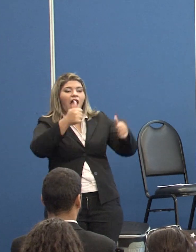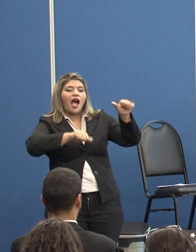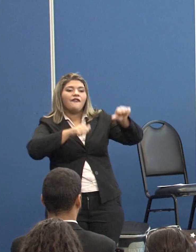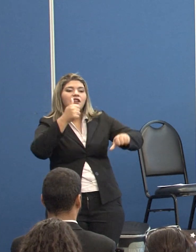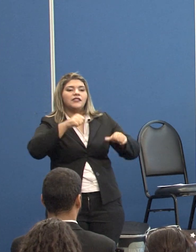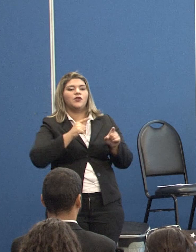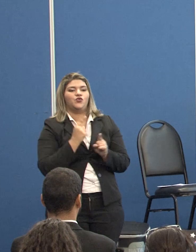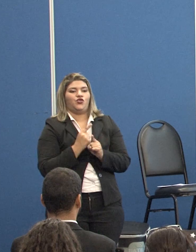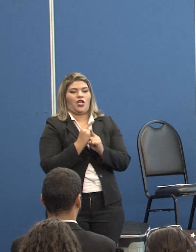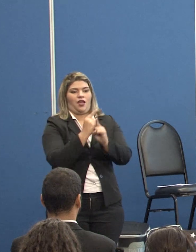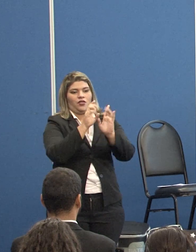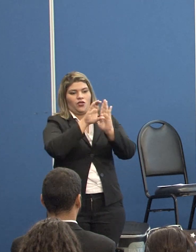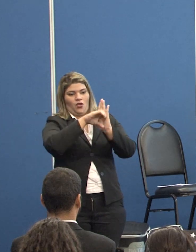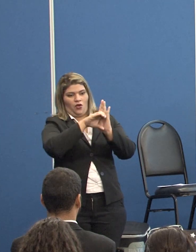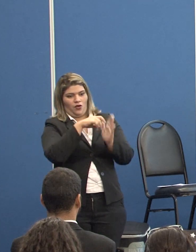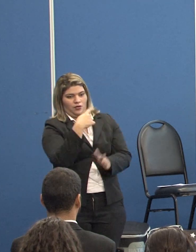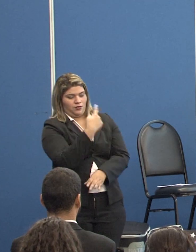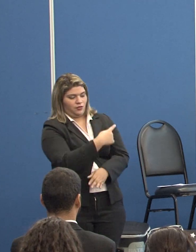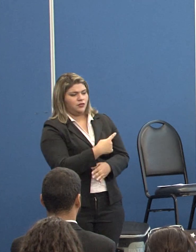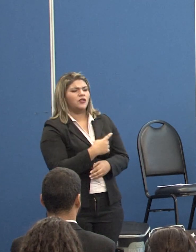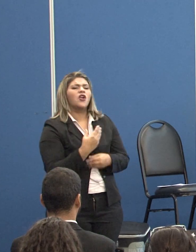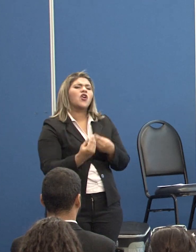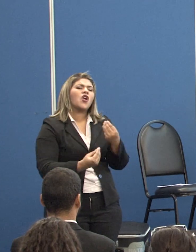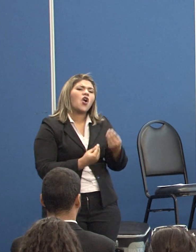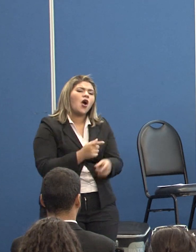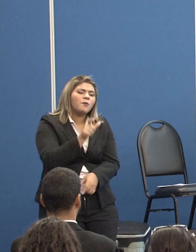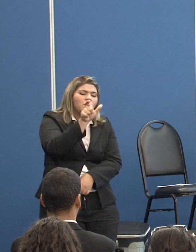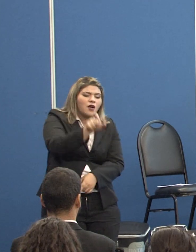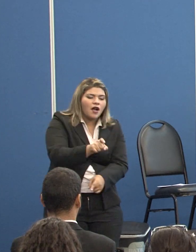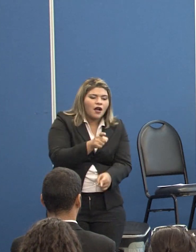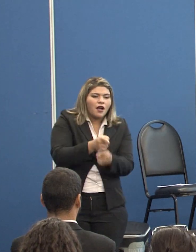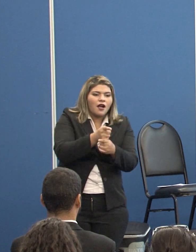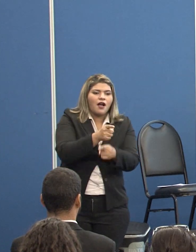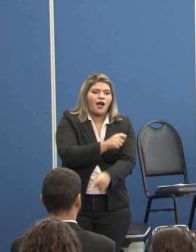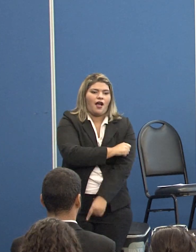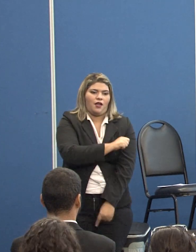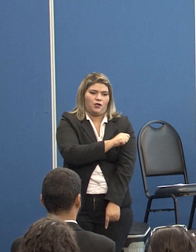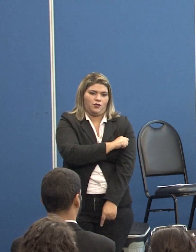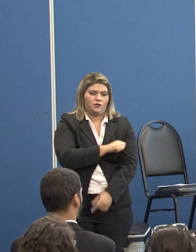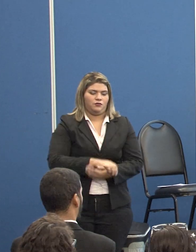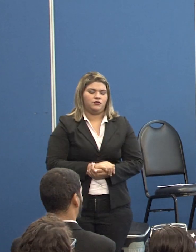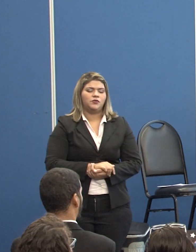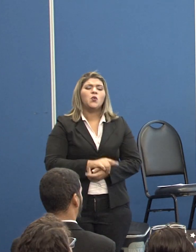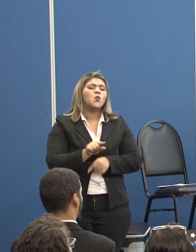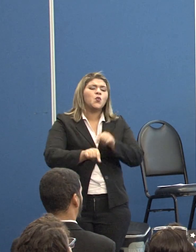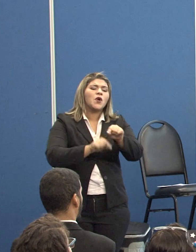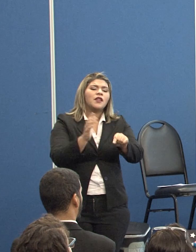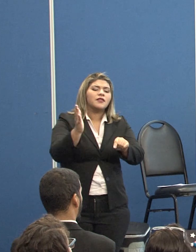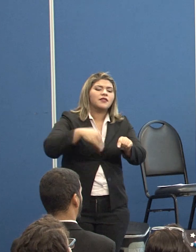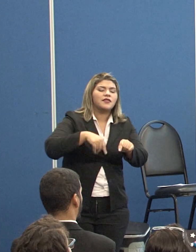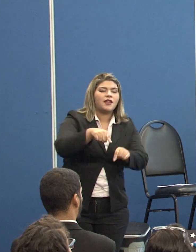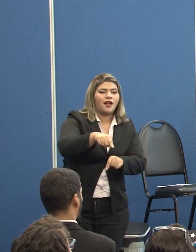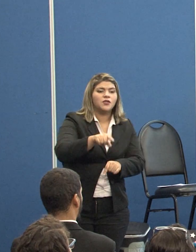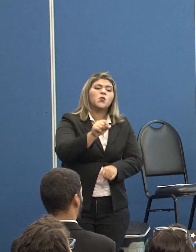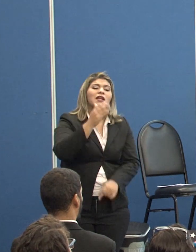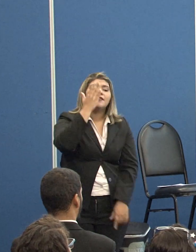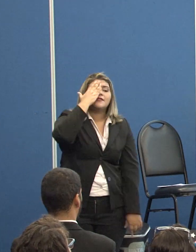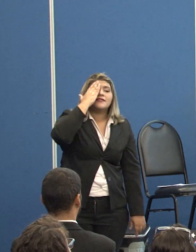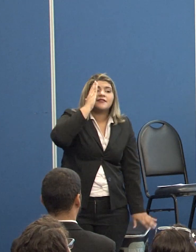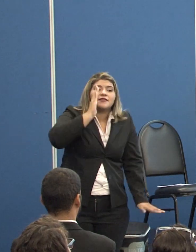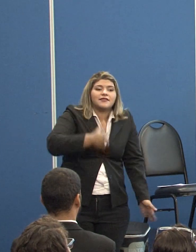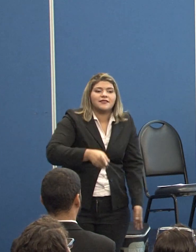que processo e quem são os alunos na qual nós iremos atender. Né? O que ele traz? O que ele sabe? O que